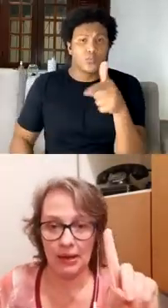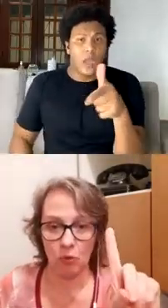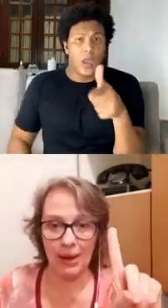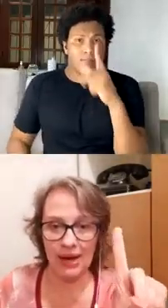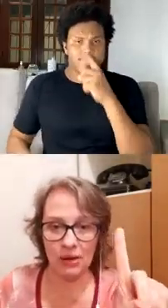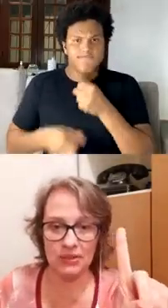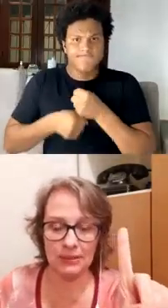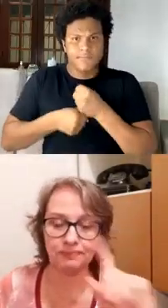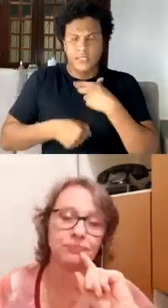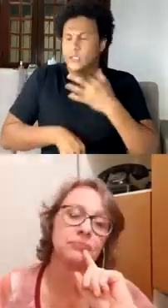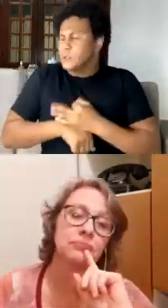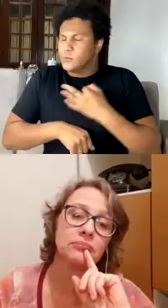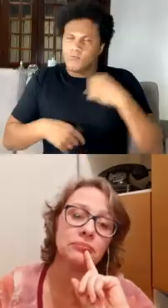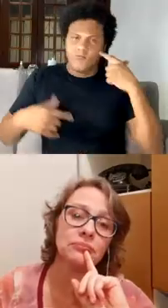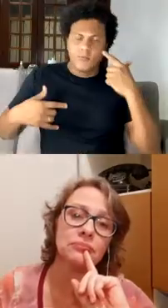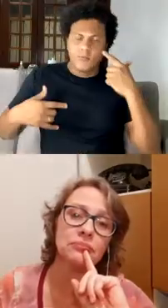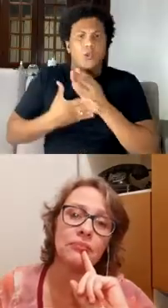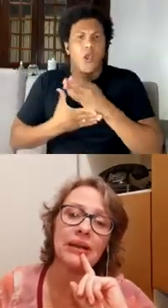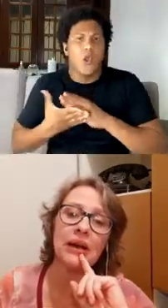Uma causa.